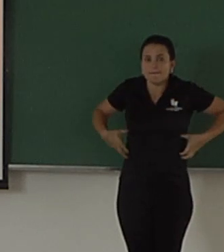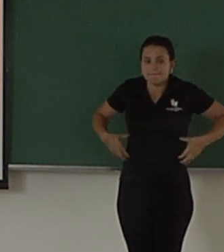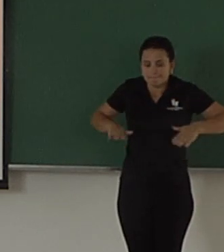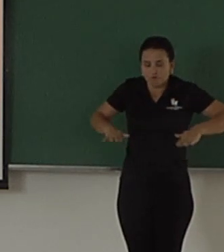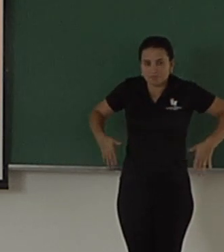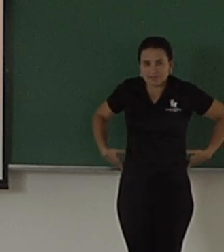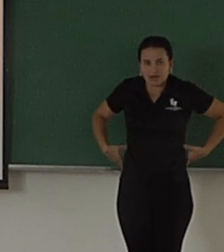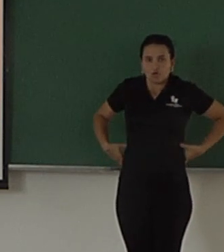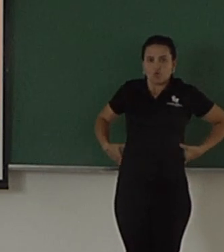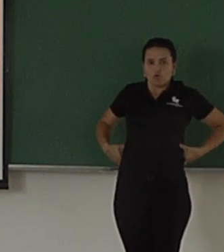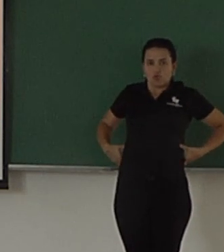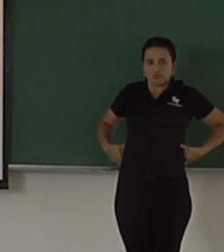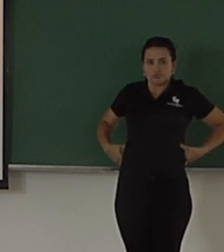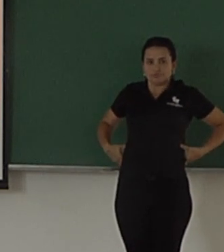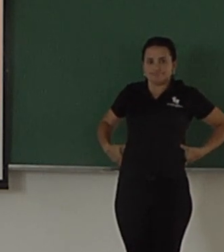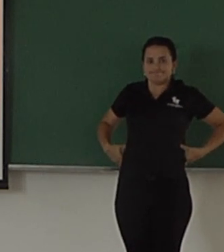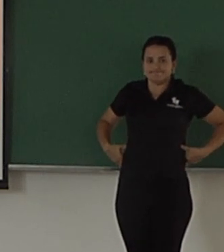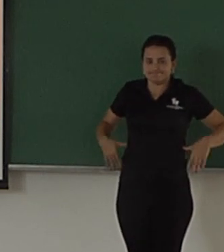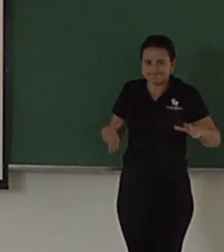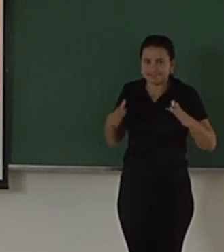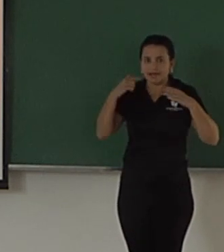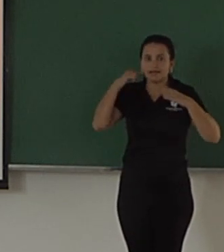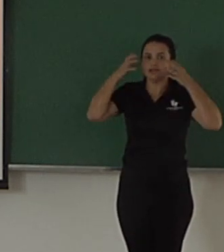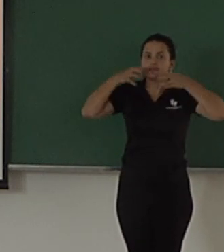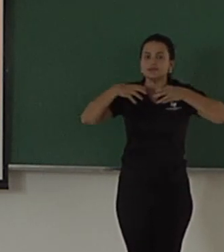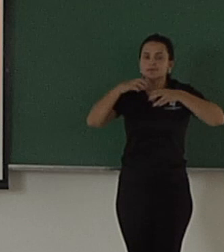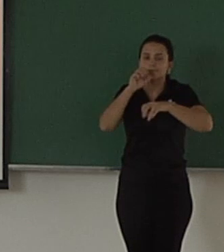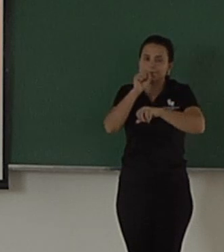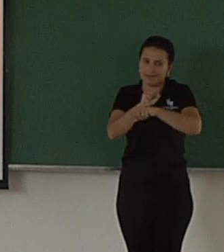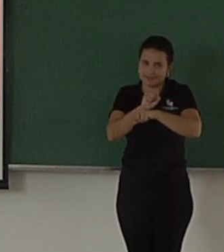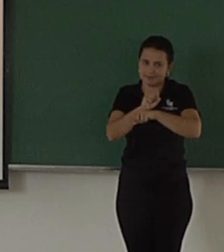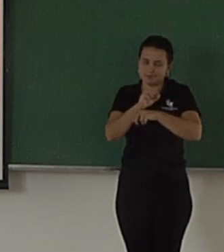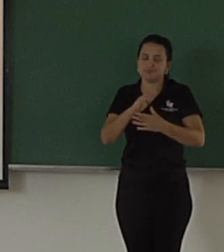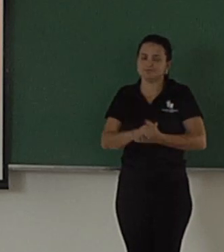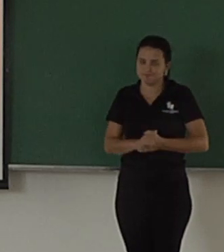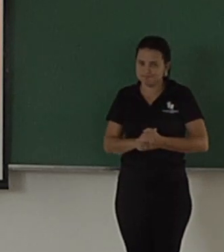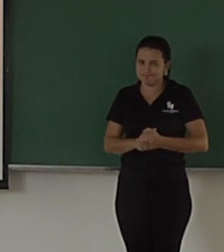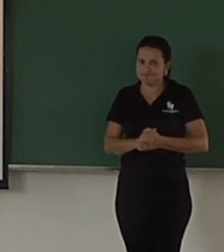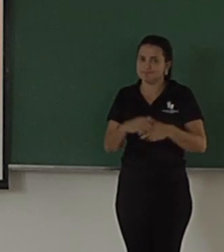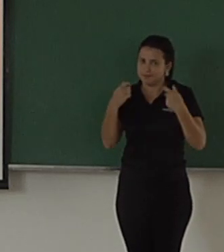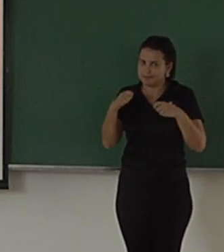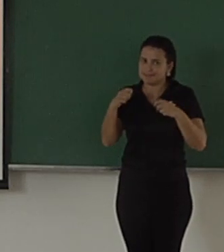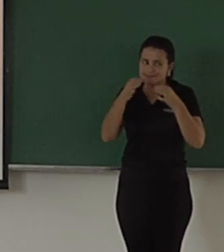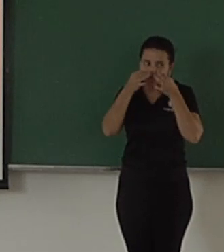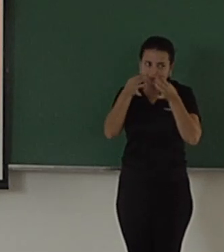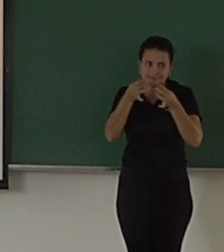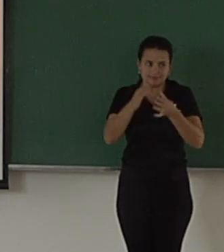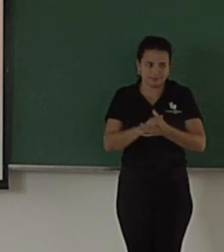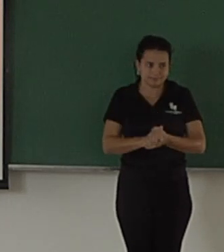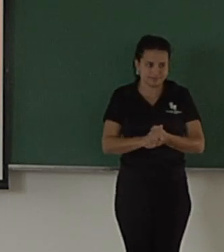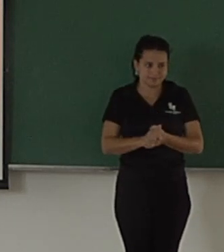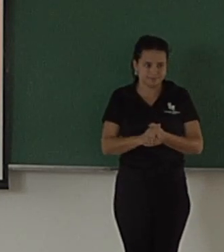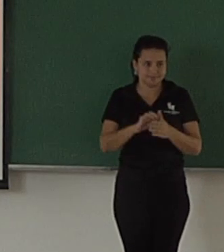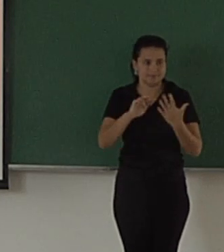fazer determinados movimentos. Então, esses são casos de pré-operatório, de sequelas cicatriciais grandes. Só para a gente ter mais ou menos uma